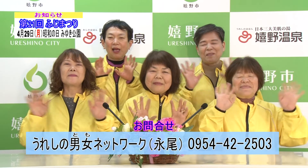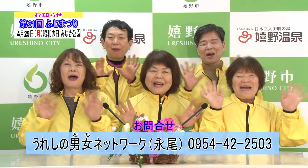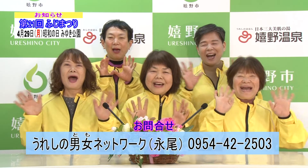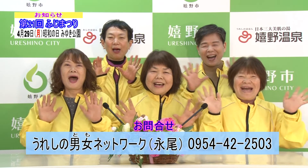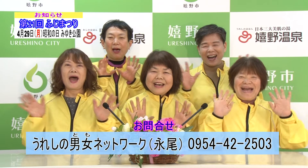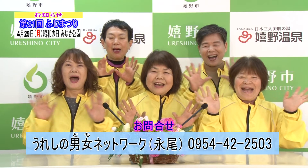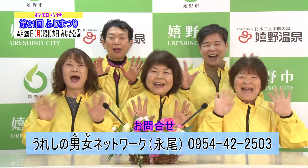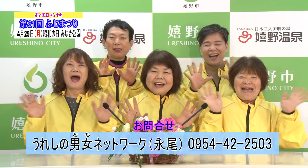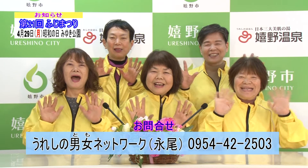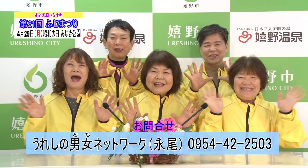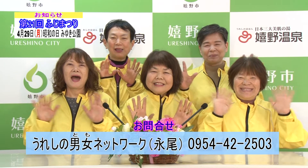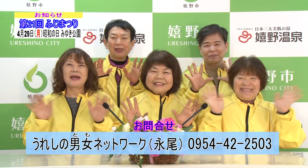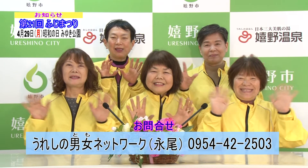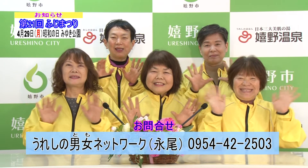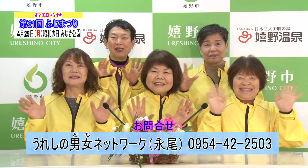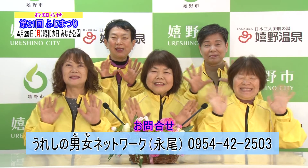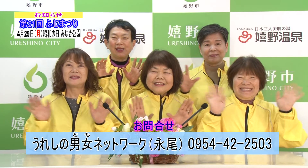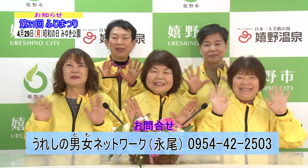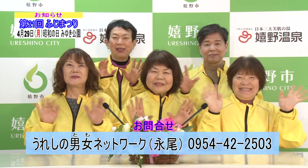ます。